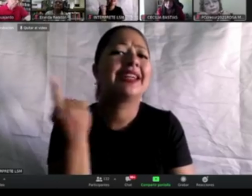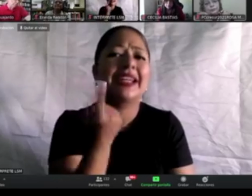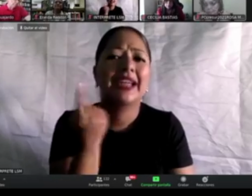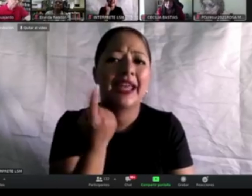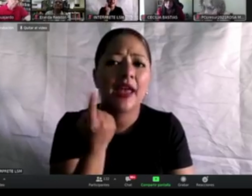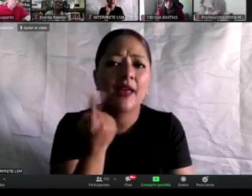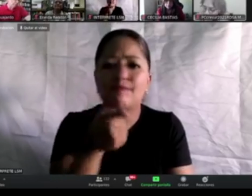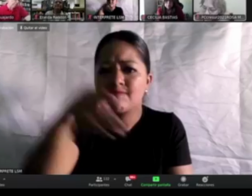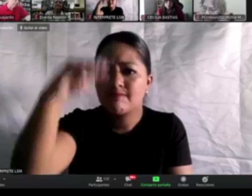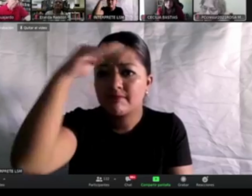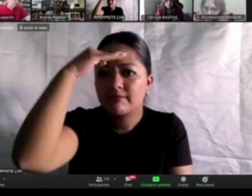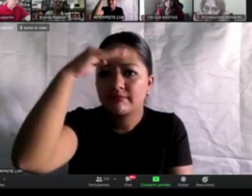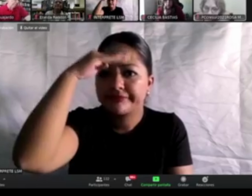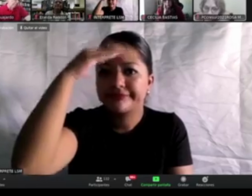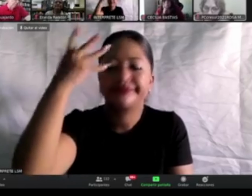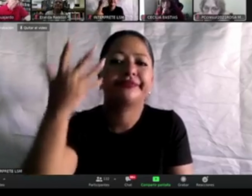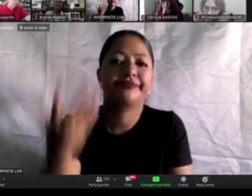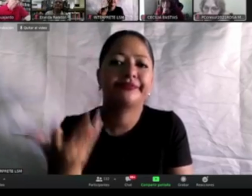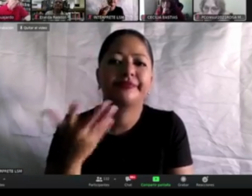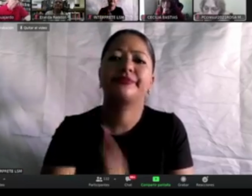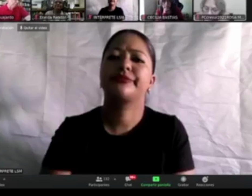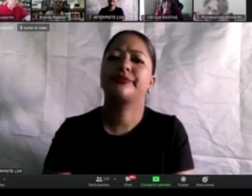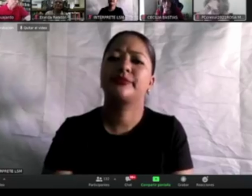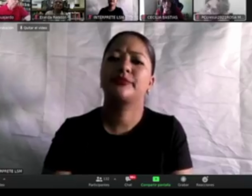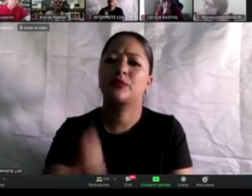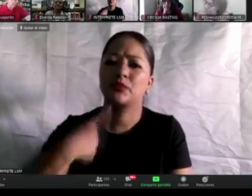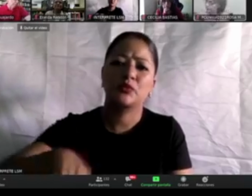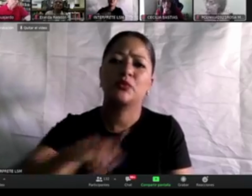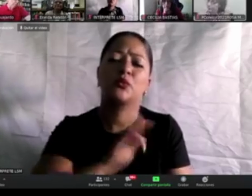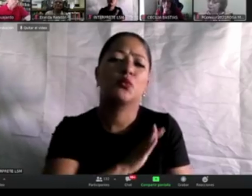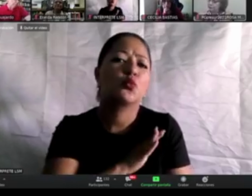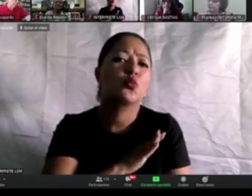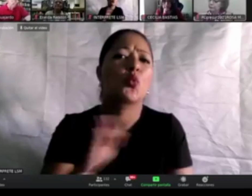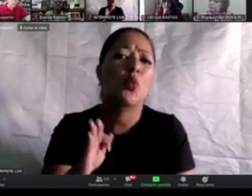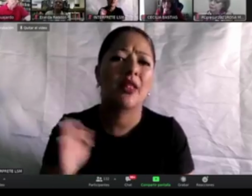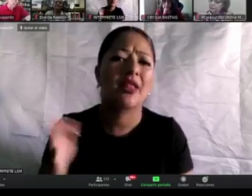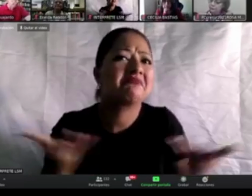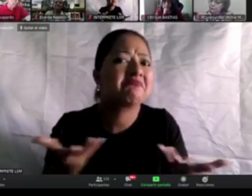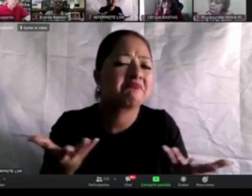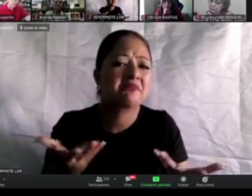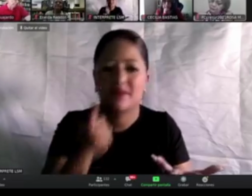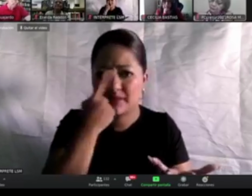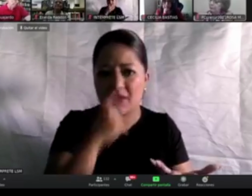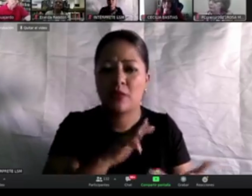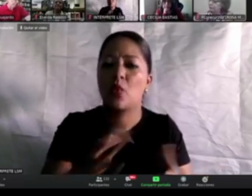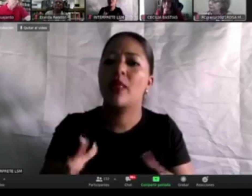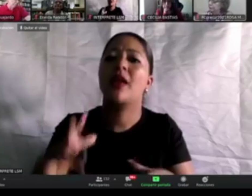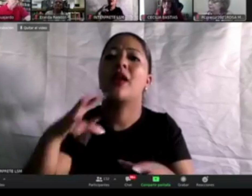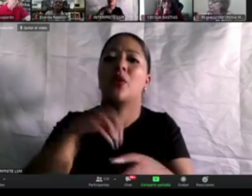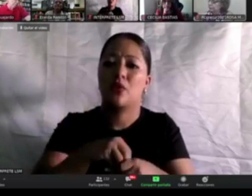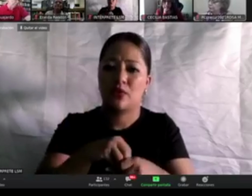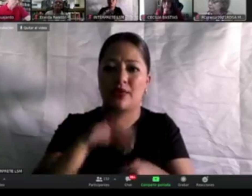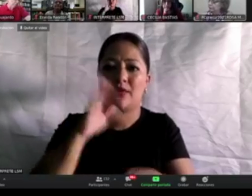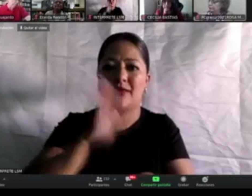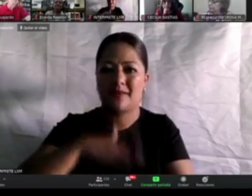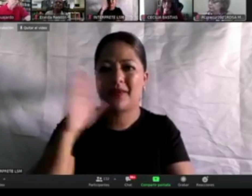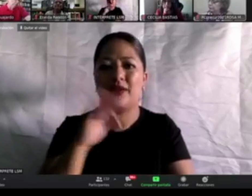pudiéramos considerar para tener más inclusión con